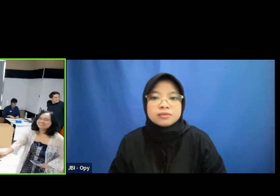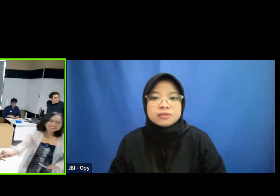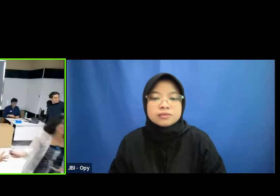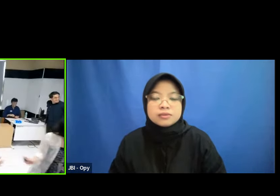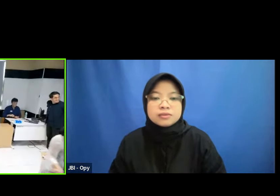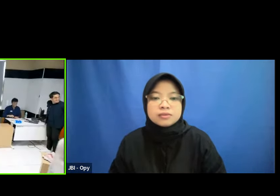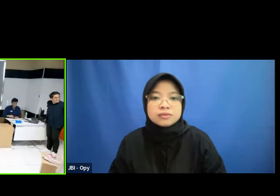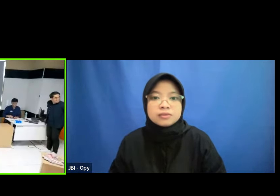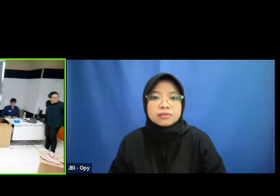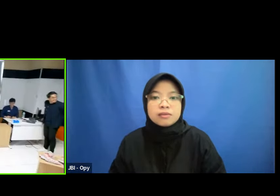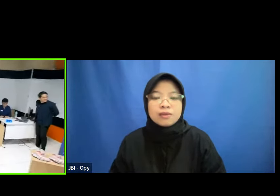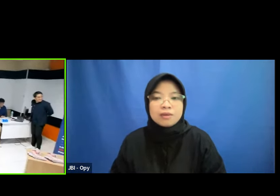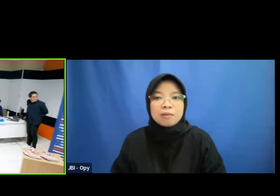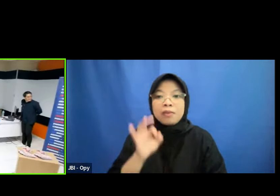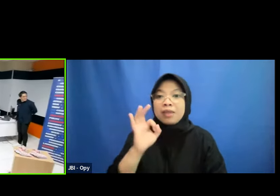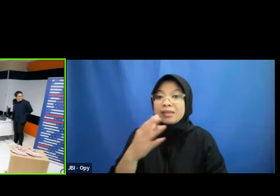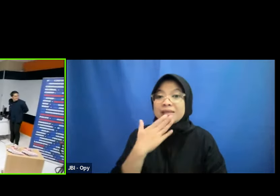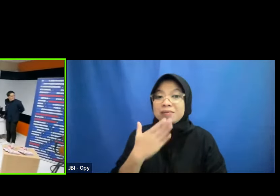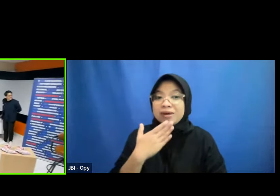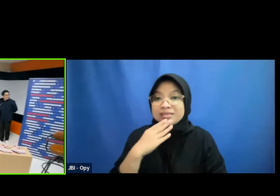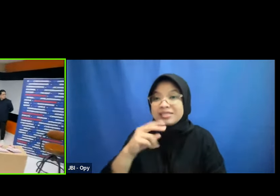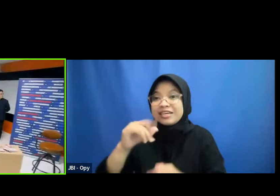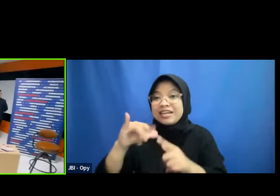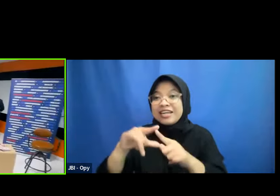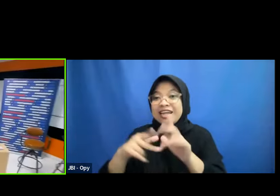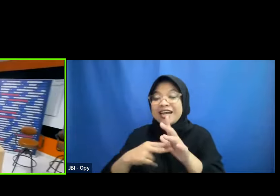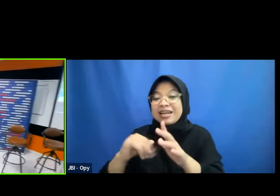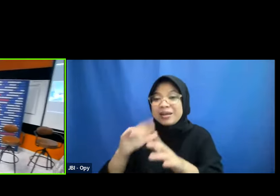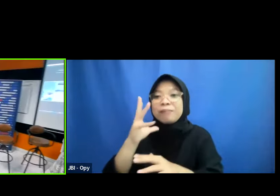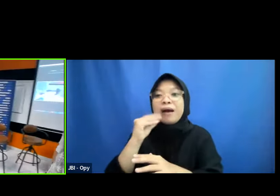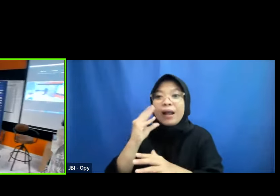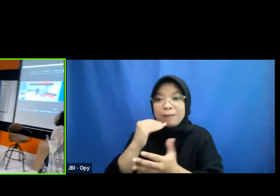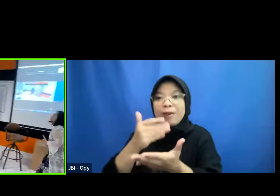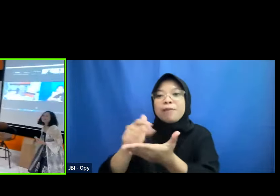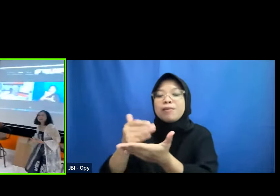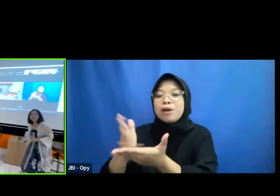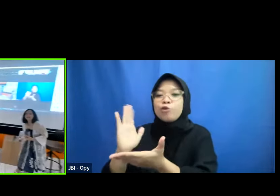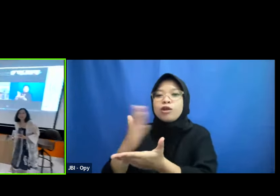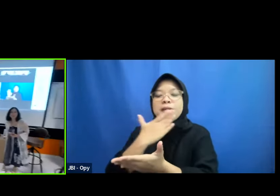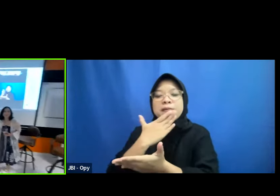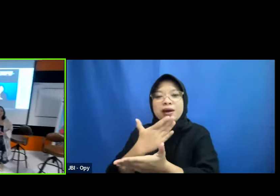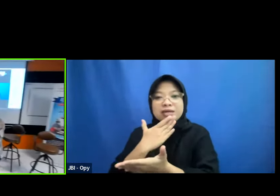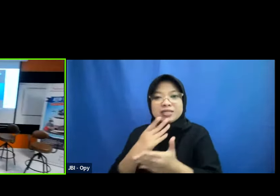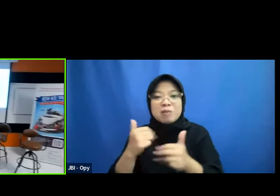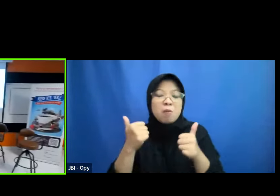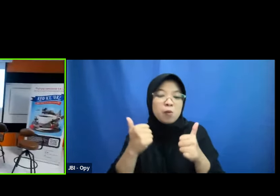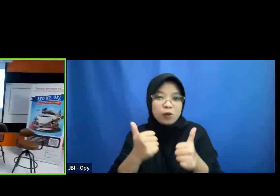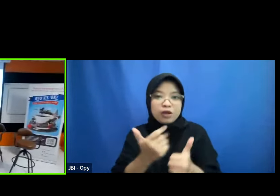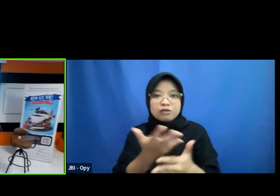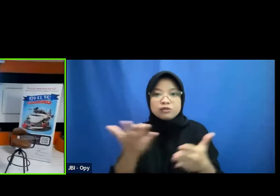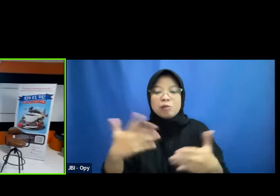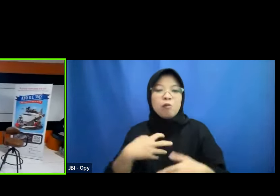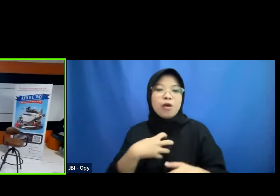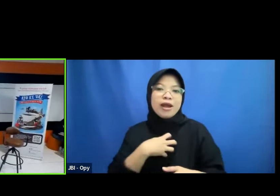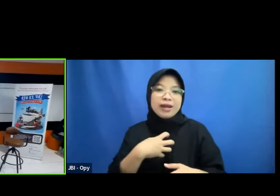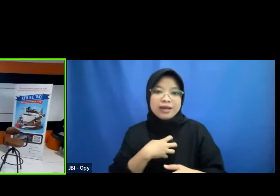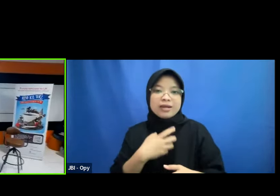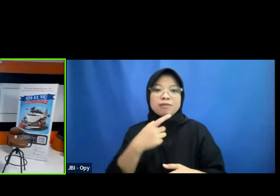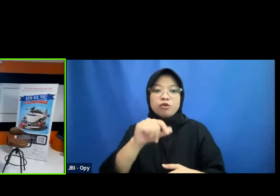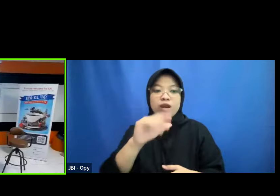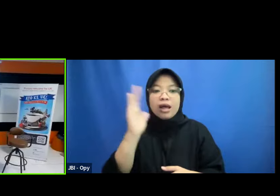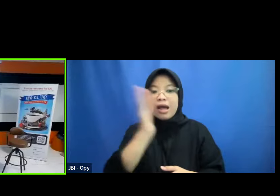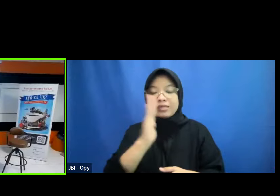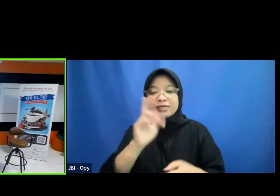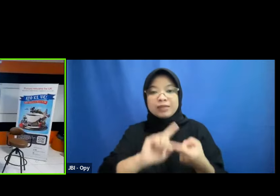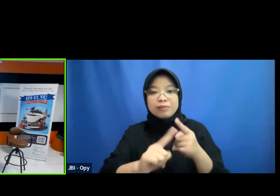alhamdulillah Terima kasih kar untuk sharingnya Oke Eh teman-teman aku yakin eh alasan teman-teman